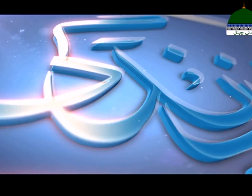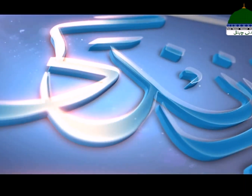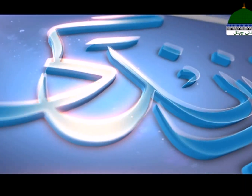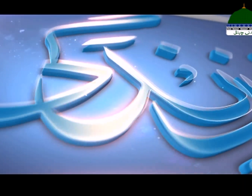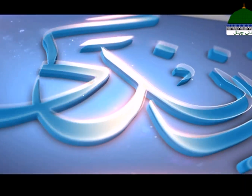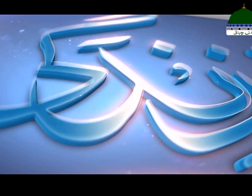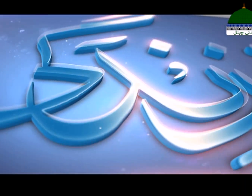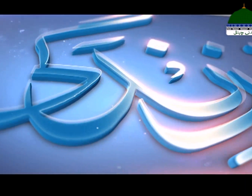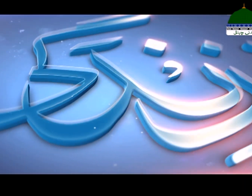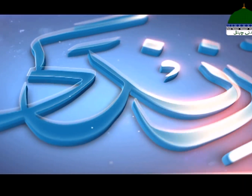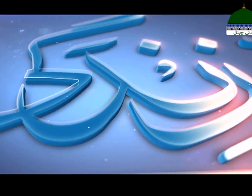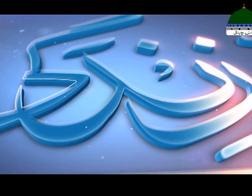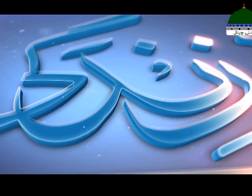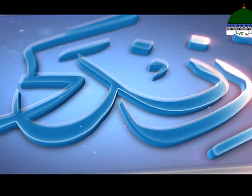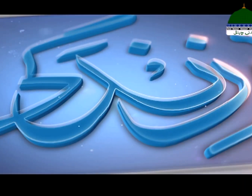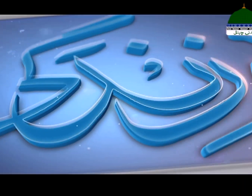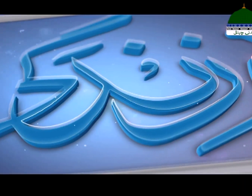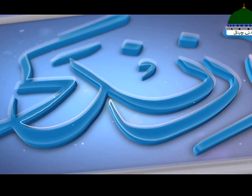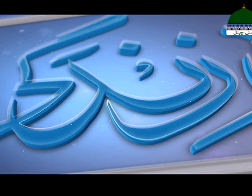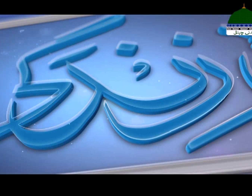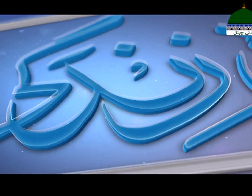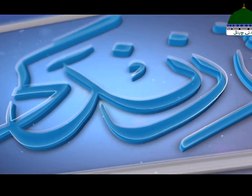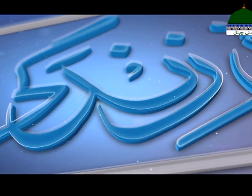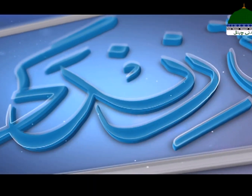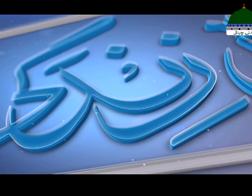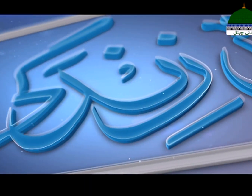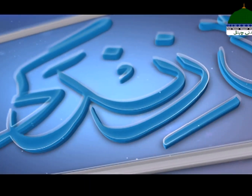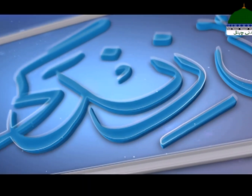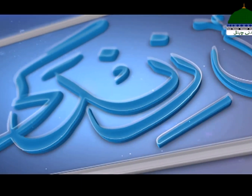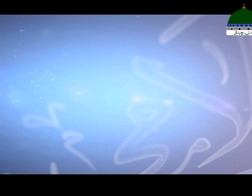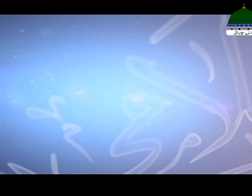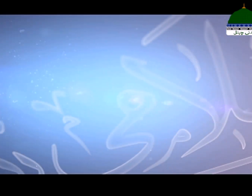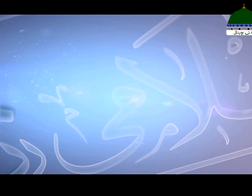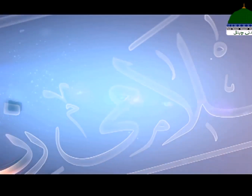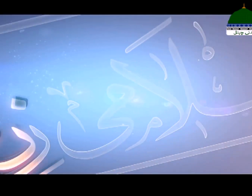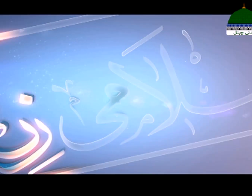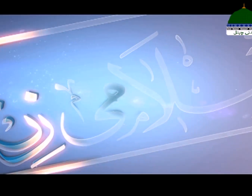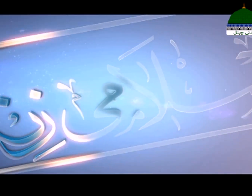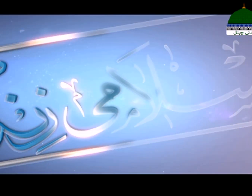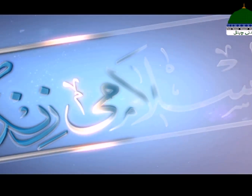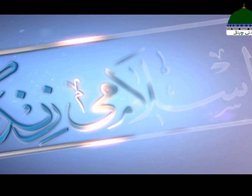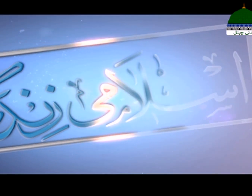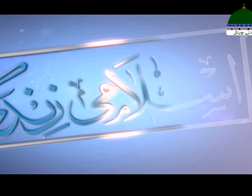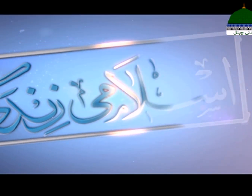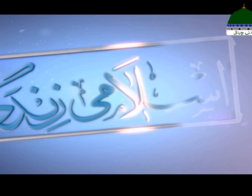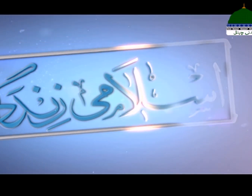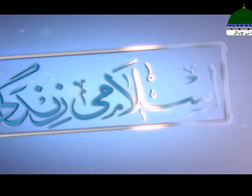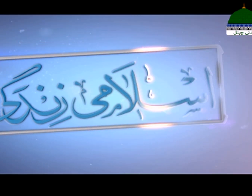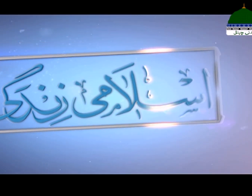لیے مسلمان، میں اسی لیے نمازی، میری زندگی کا مقصد